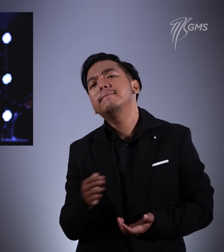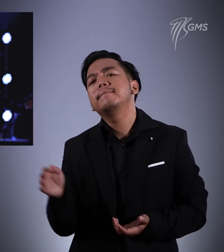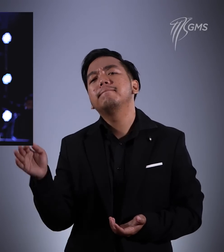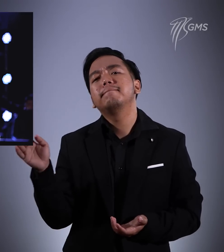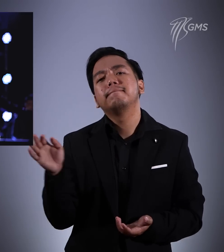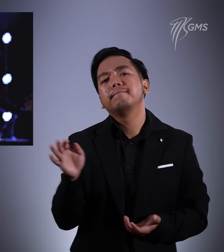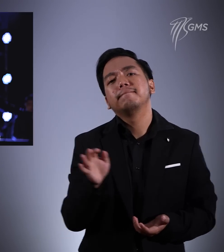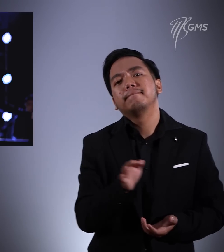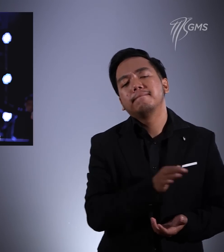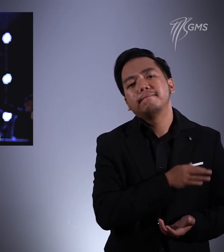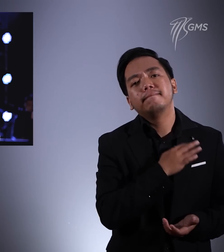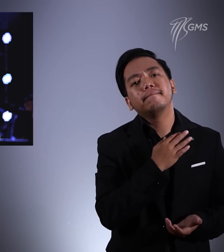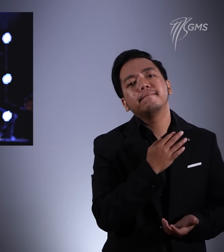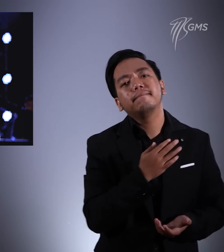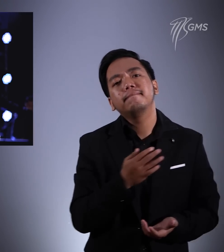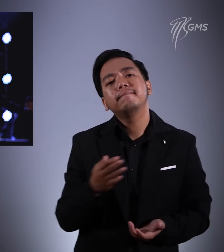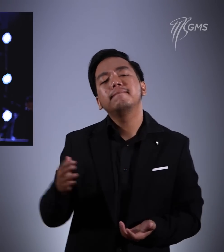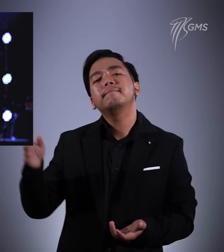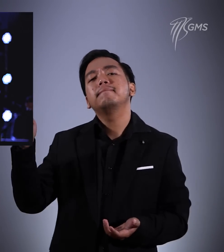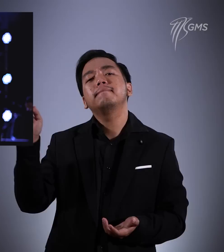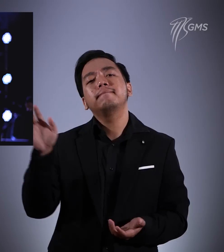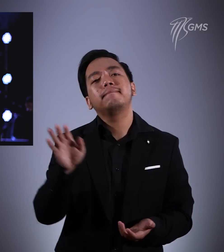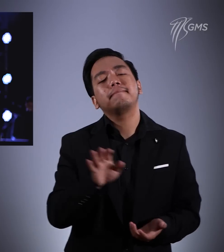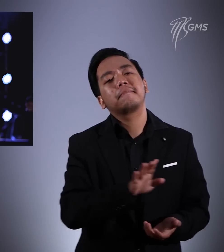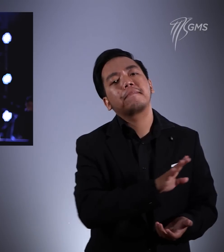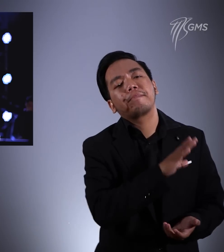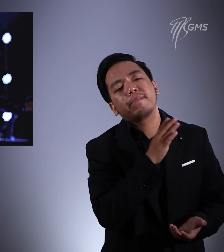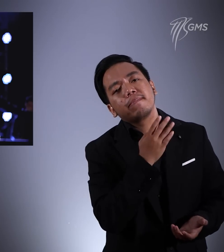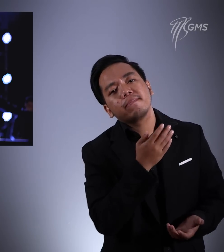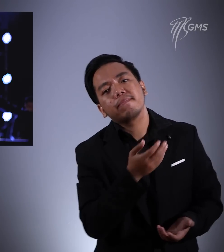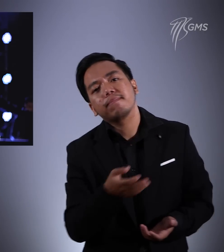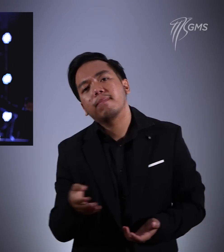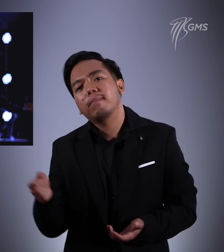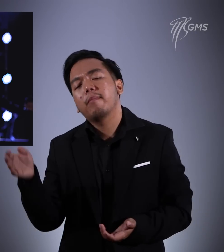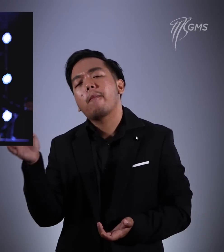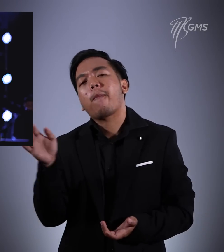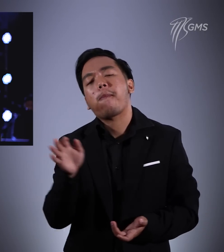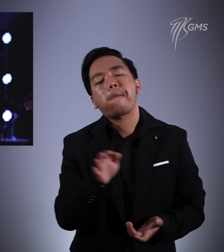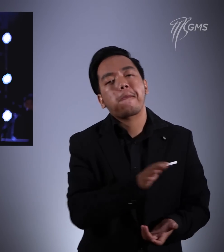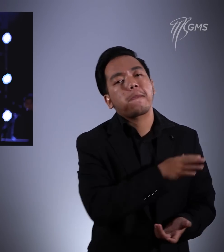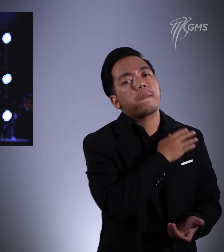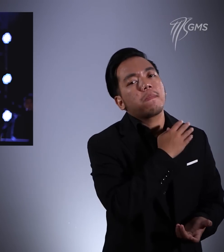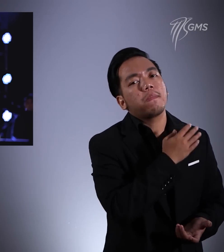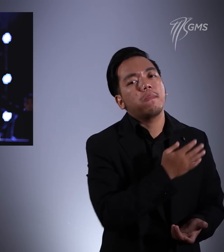bersyafaat, mendukung jemaat yang bersyafaat. Uramakaya sana narama. Shikaralabaya se.